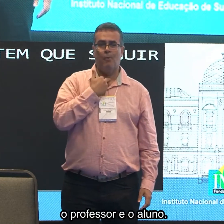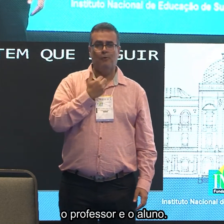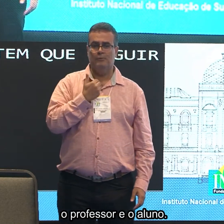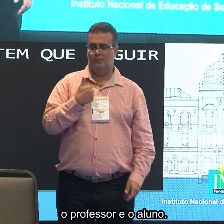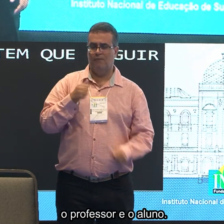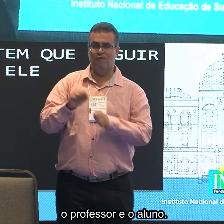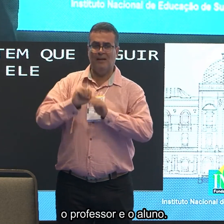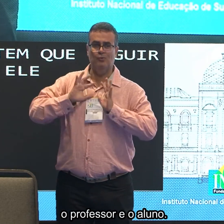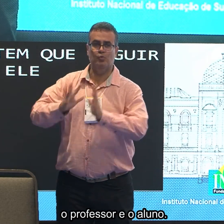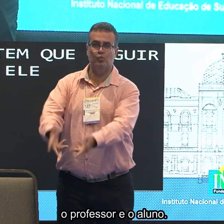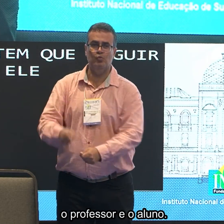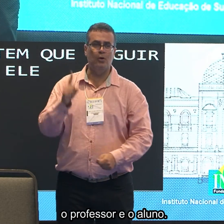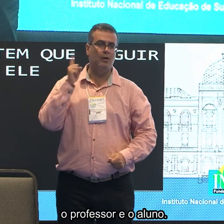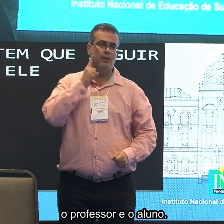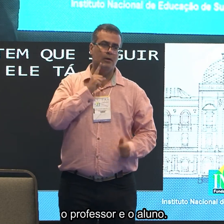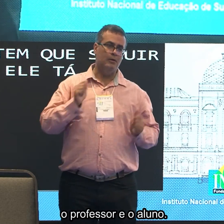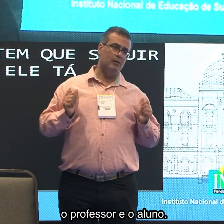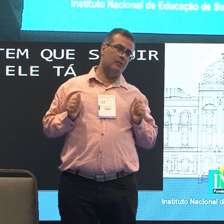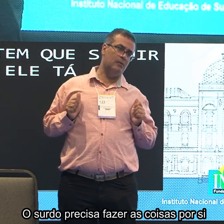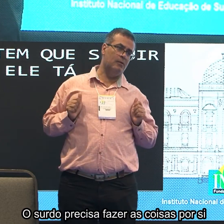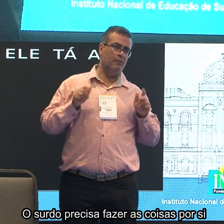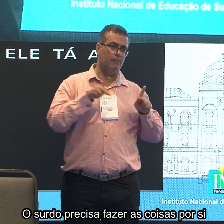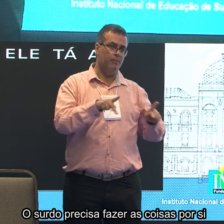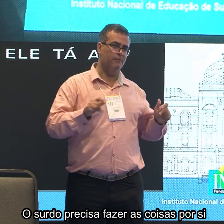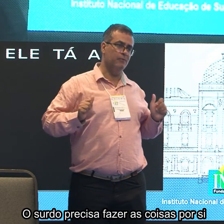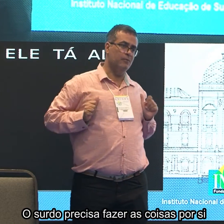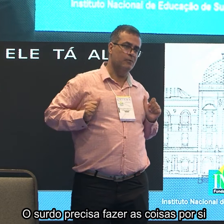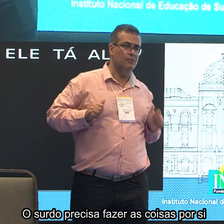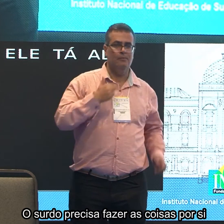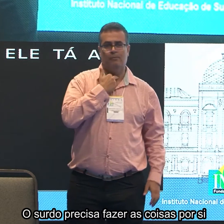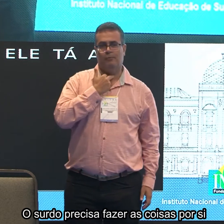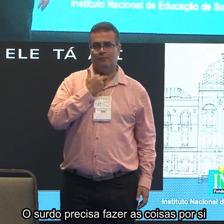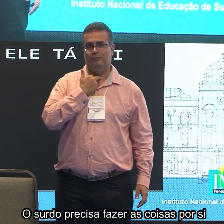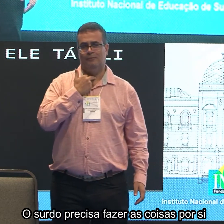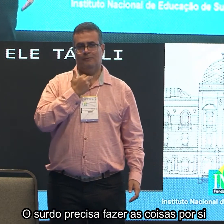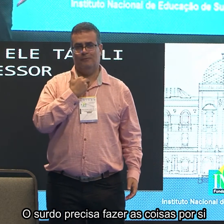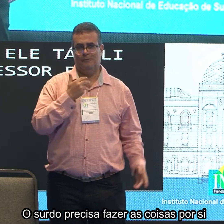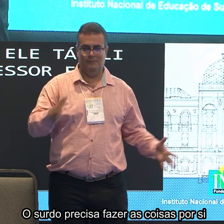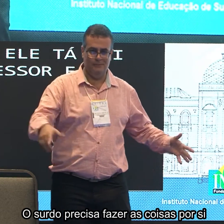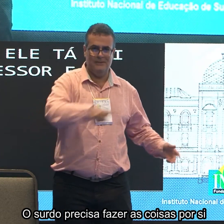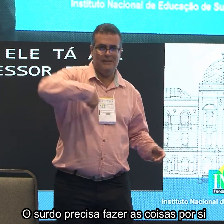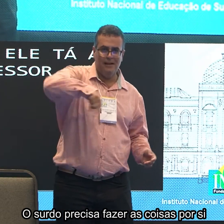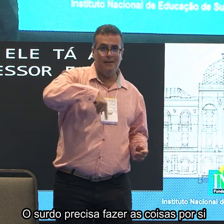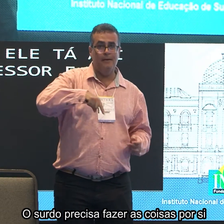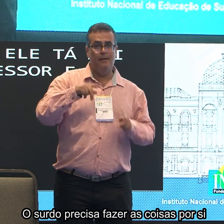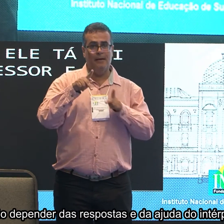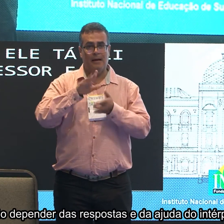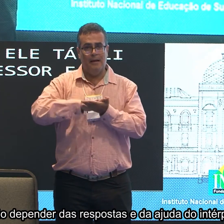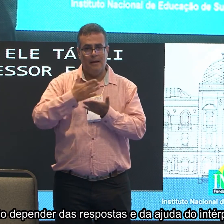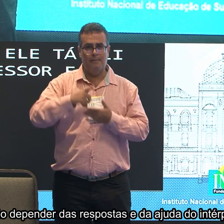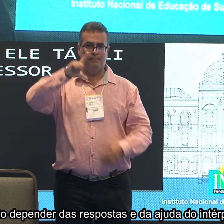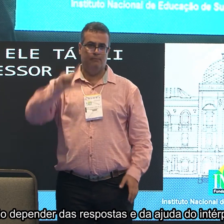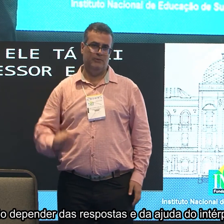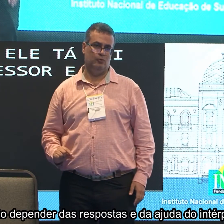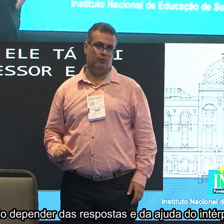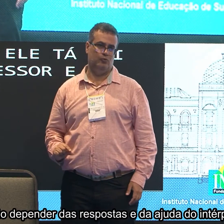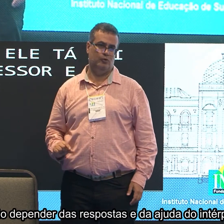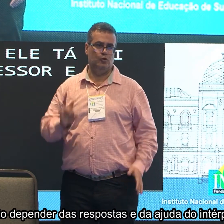o professor e o aluno. Porque o surdo precisa fazer as coisas por si e não depender